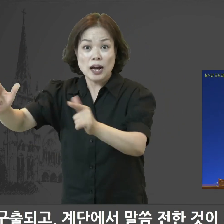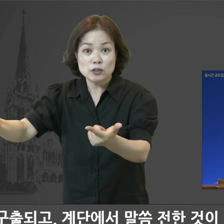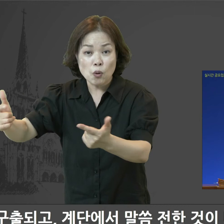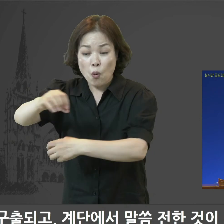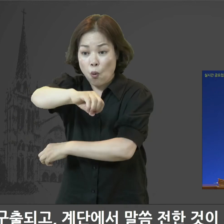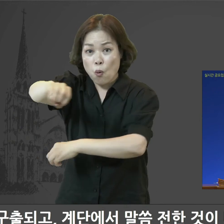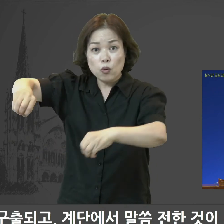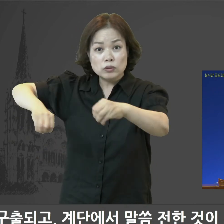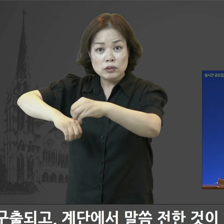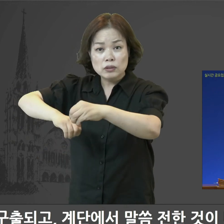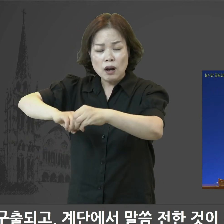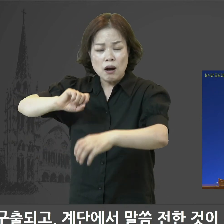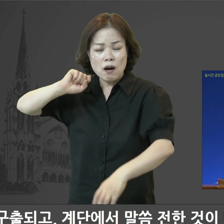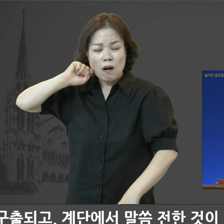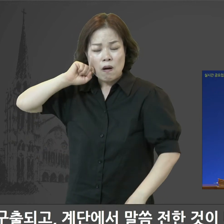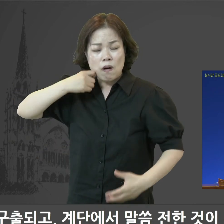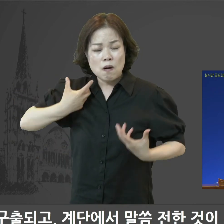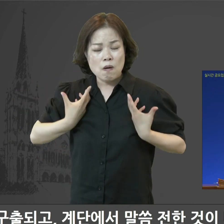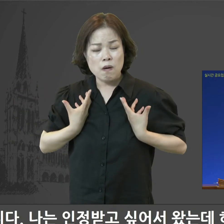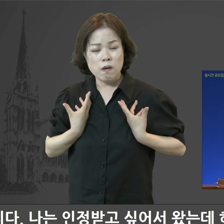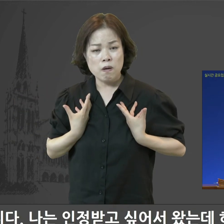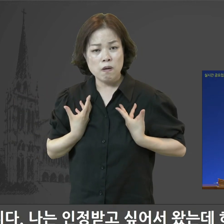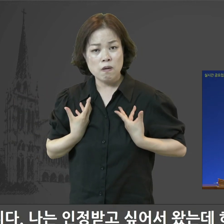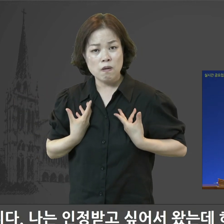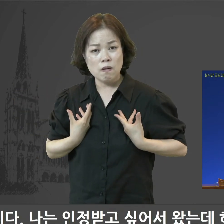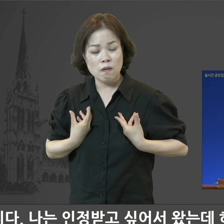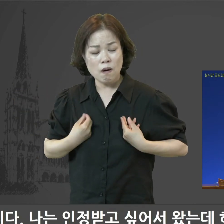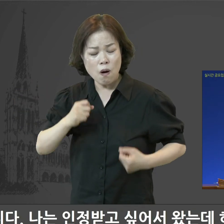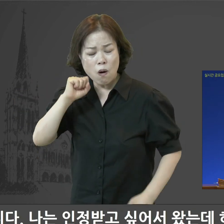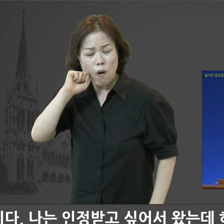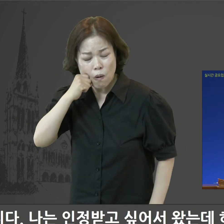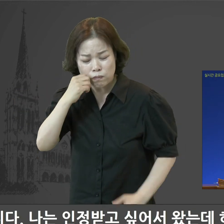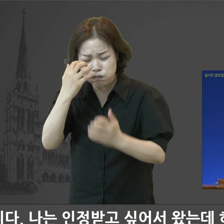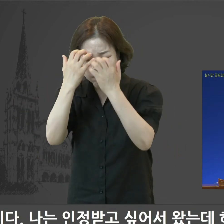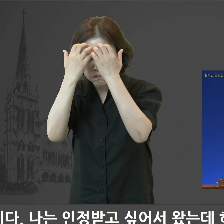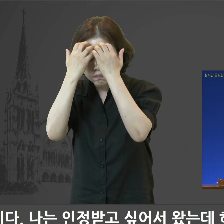오히려 어려운 중에 궁지에 몰려서